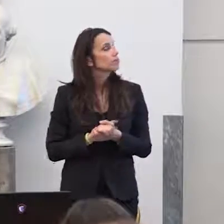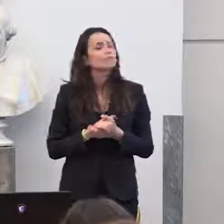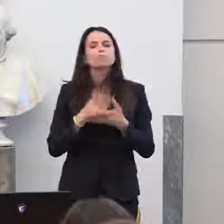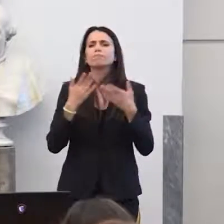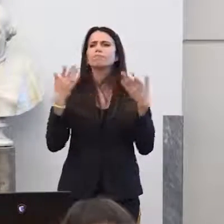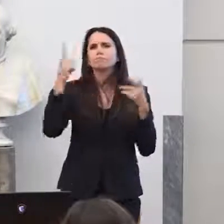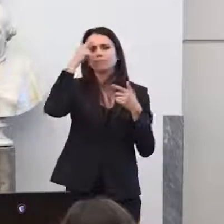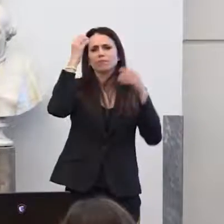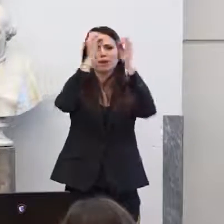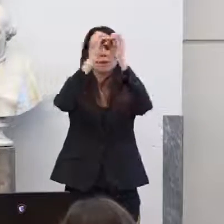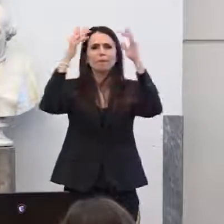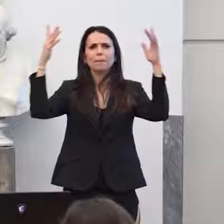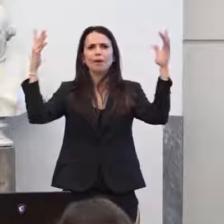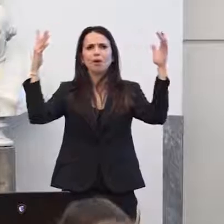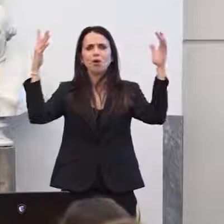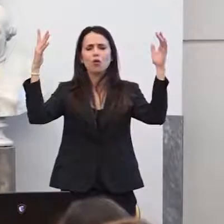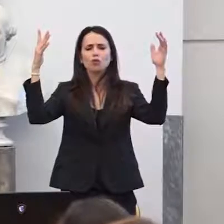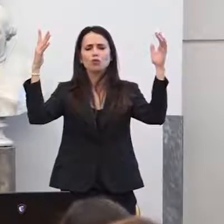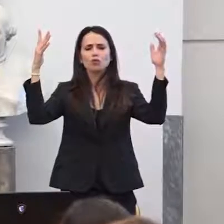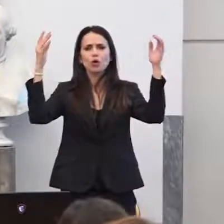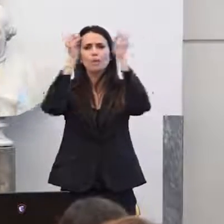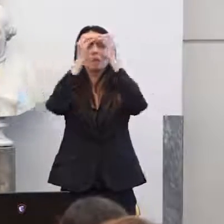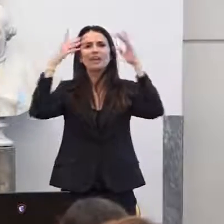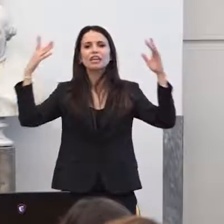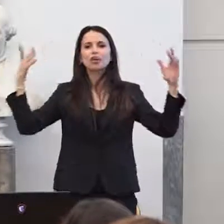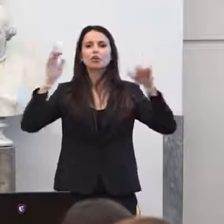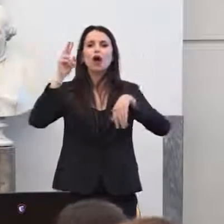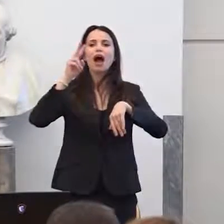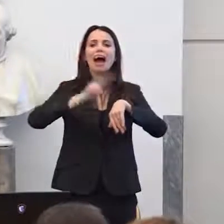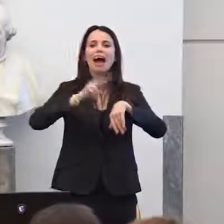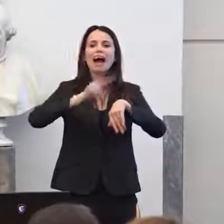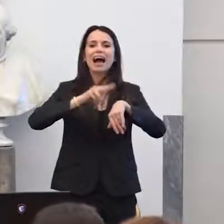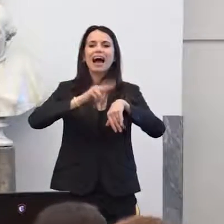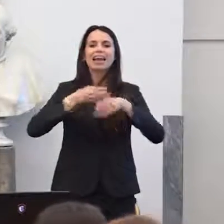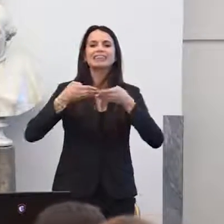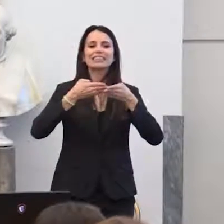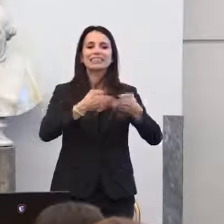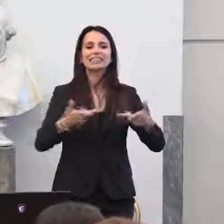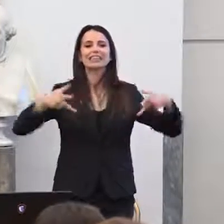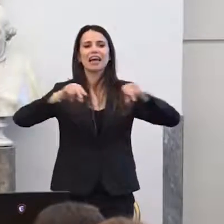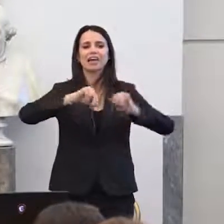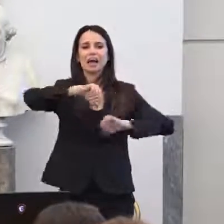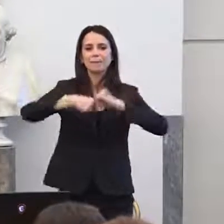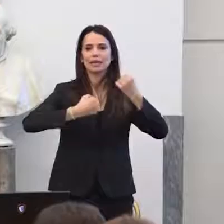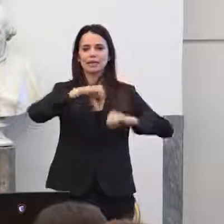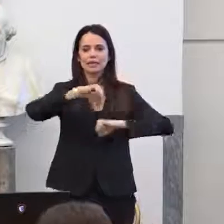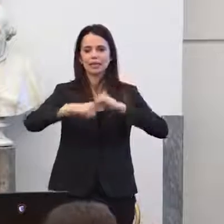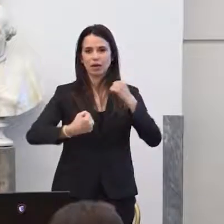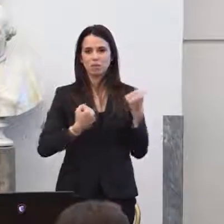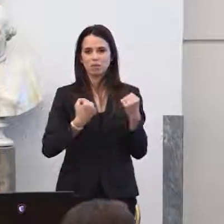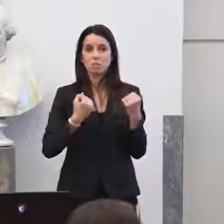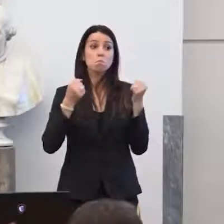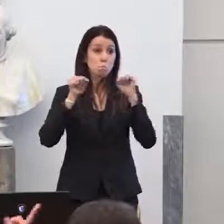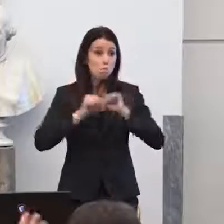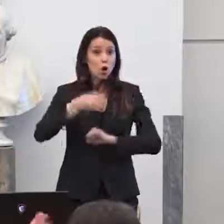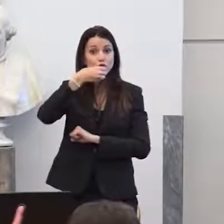un percorso, visto che è quello che mi è stato chiesto, di assistenza riabilitativa? Ci è capitato, o ci